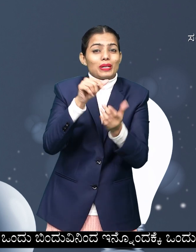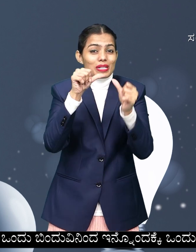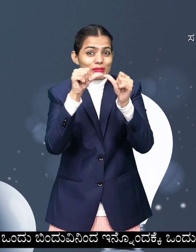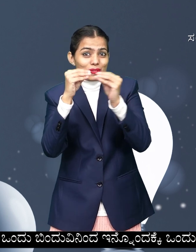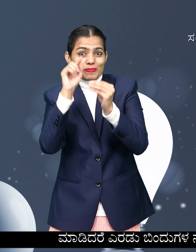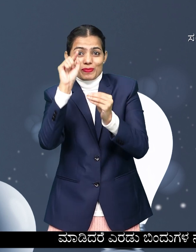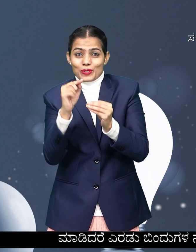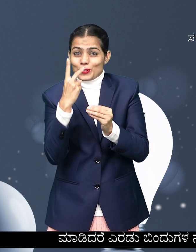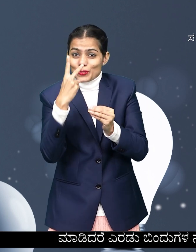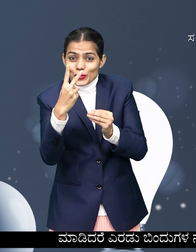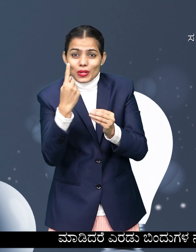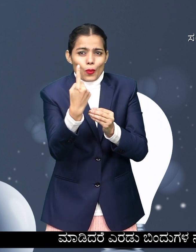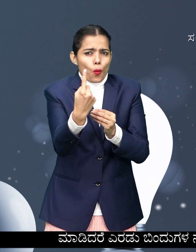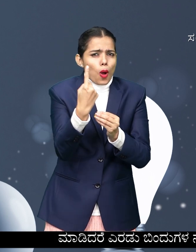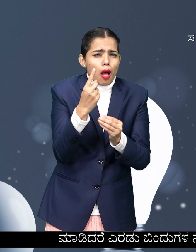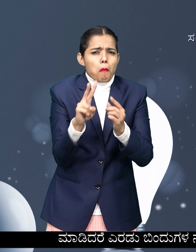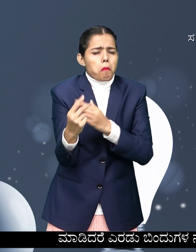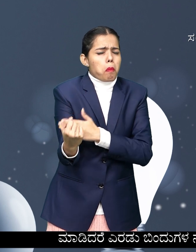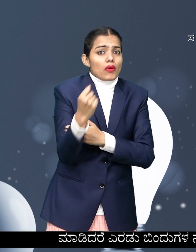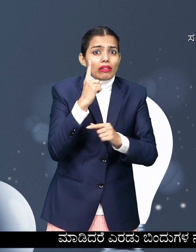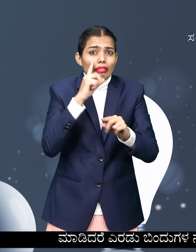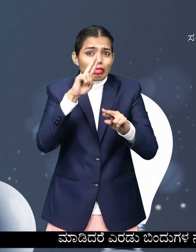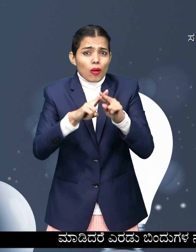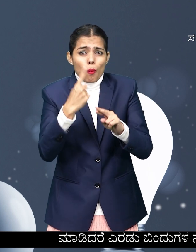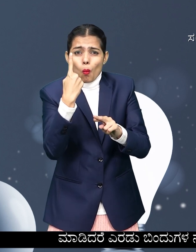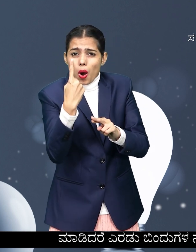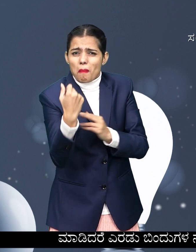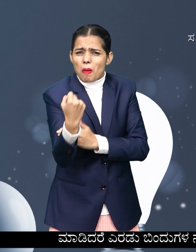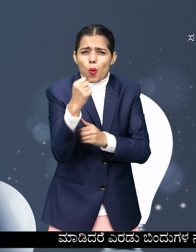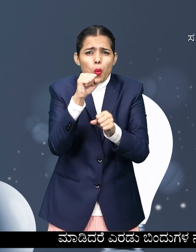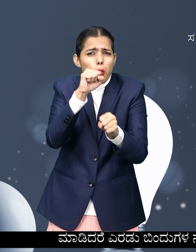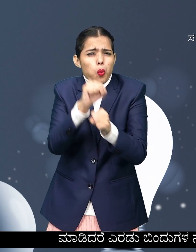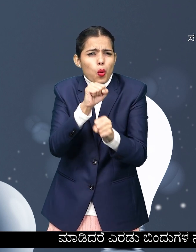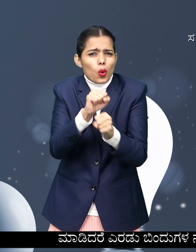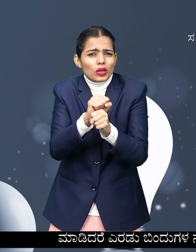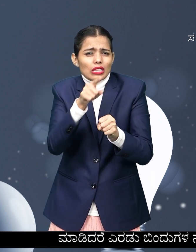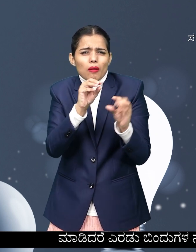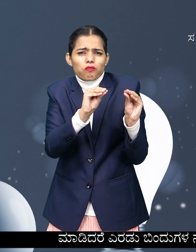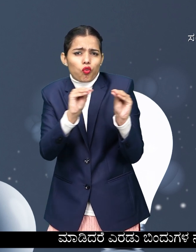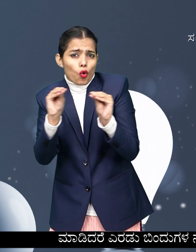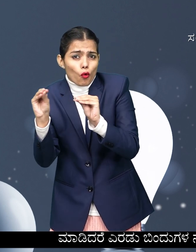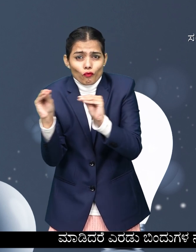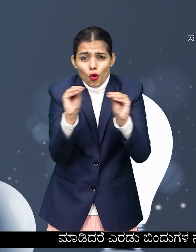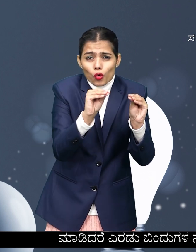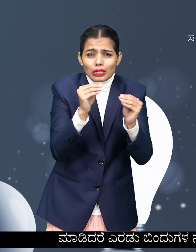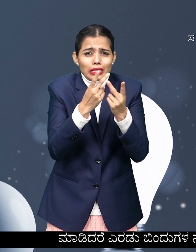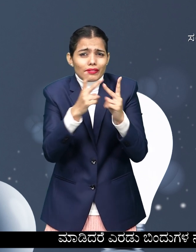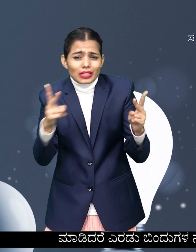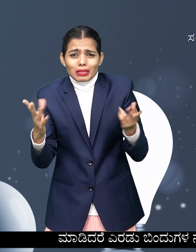ಜೌಲ್ ಕೆಲಸವನ್ನು ಮಾಡಿದರೆ ಎರಡು ಬಿಂದುಗಳ ನಡುವಿನ ಸಂಭಾವ್ಯ ವ್ಯತ್ಯಾಸವು 1 ವೋಲ್ಟ್ ಆಗಿದೆ.